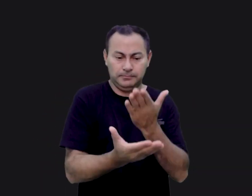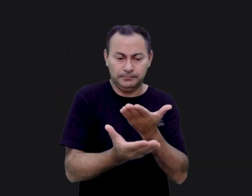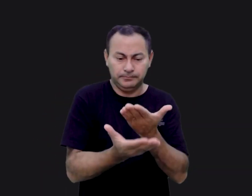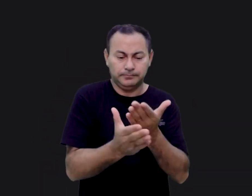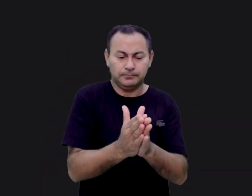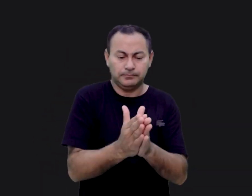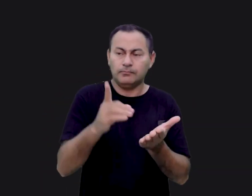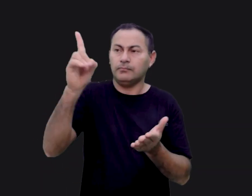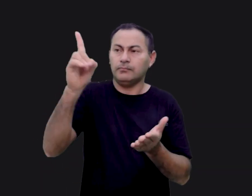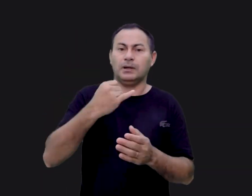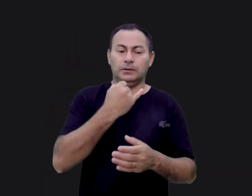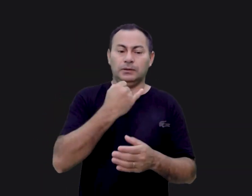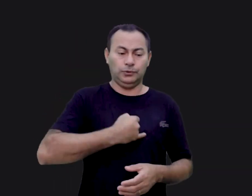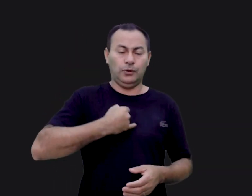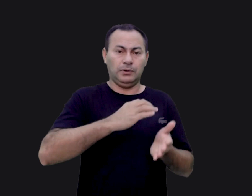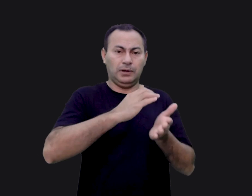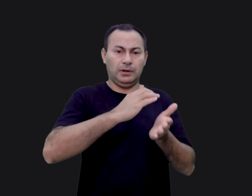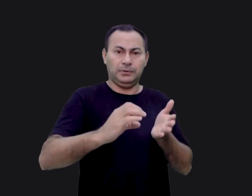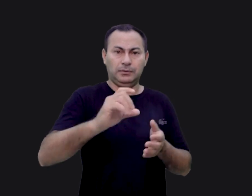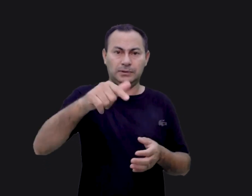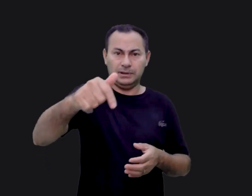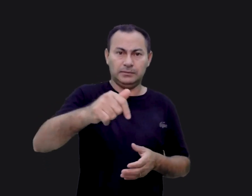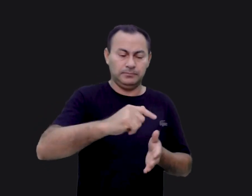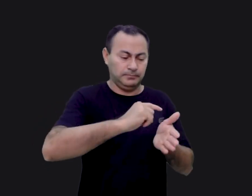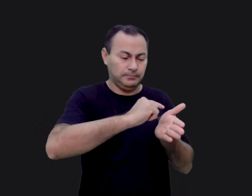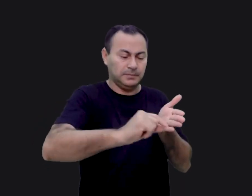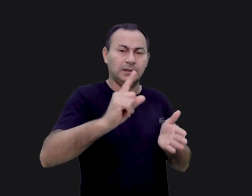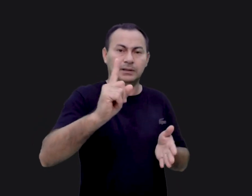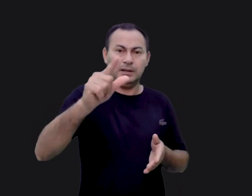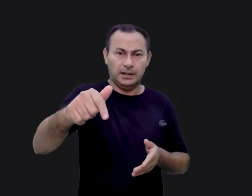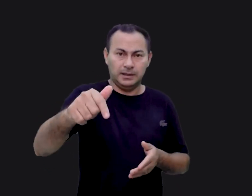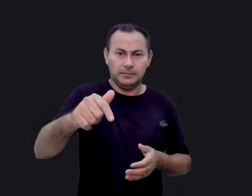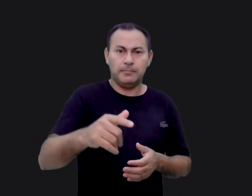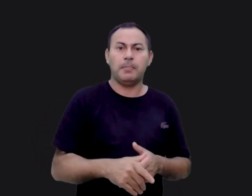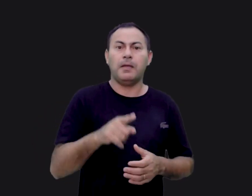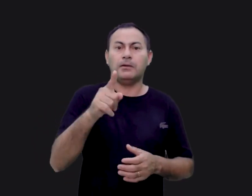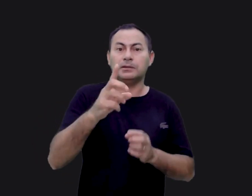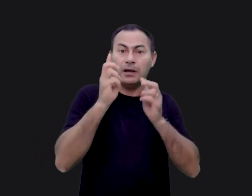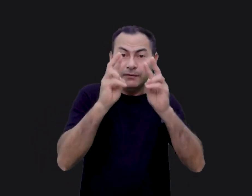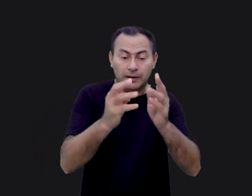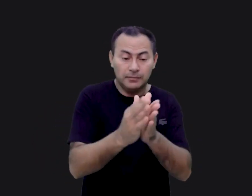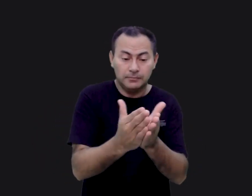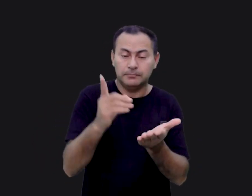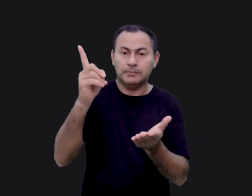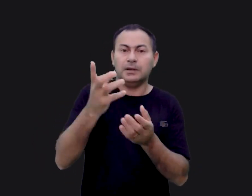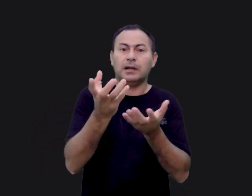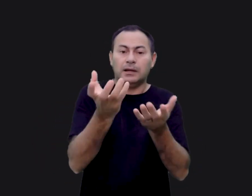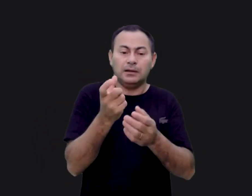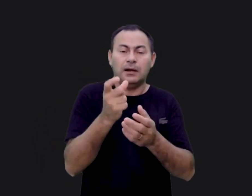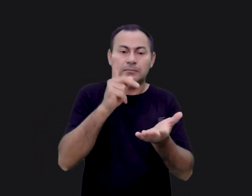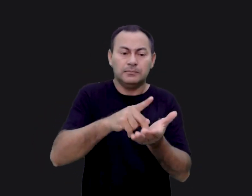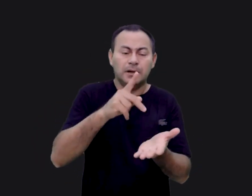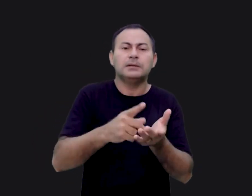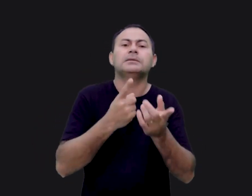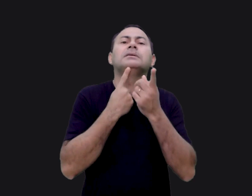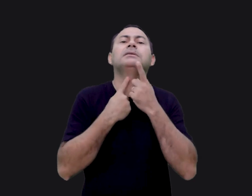regra para estudar as Escrituras está em João, capítulo 7, verso 17. Se você lê as Escrituras buscando a verdade, se